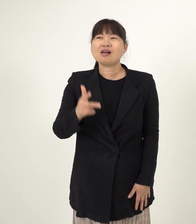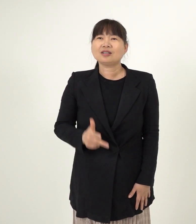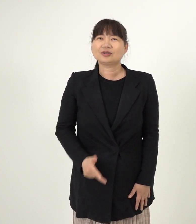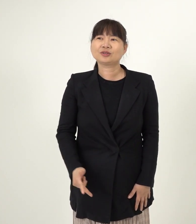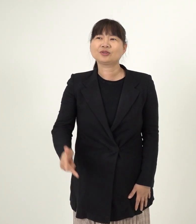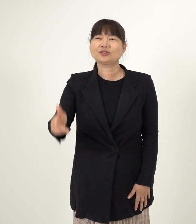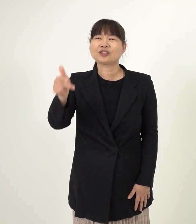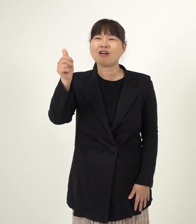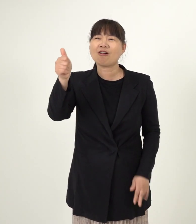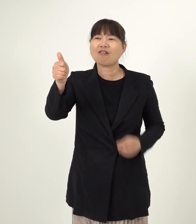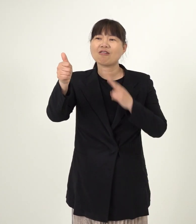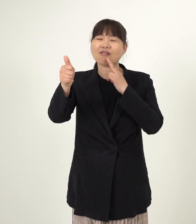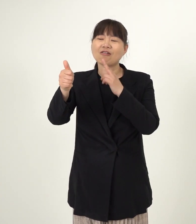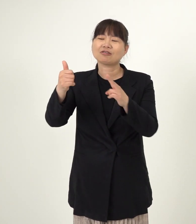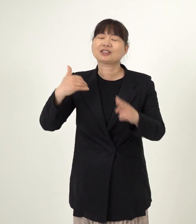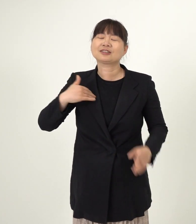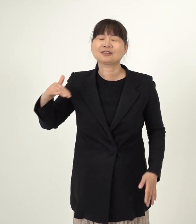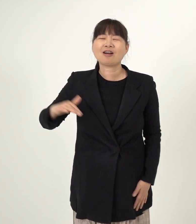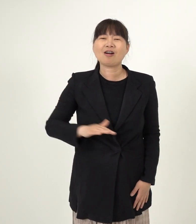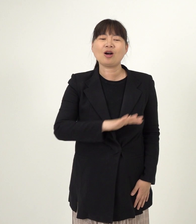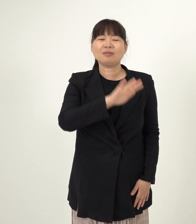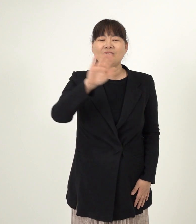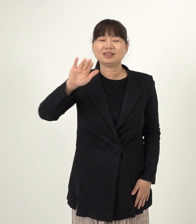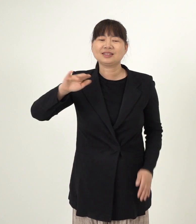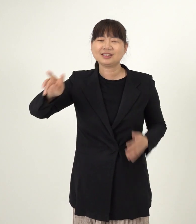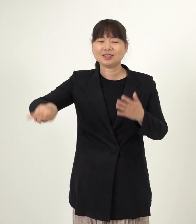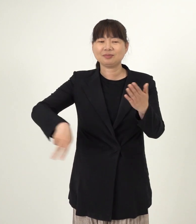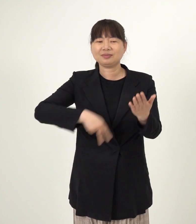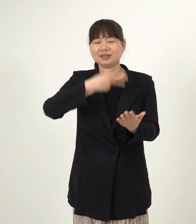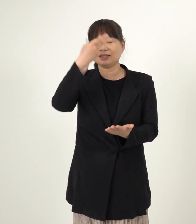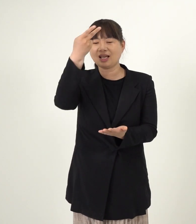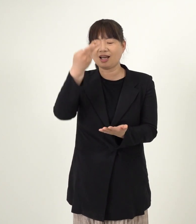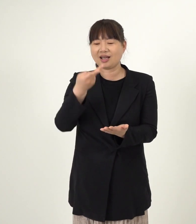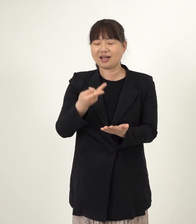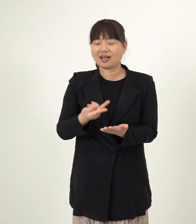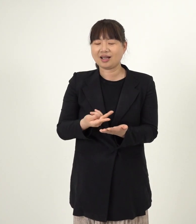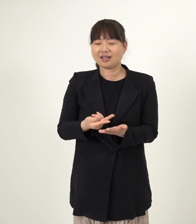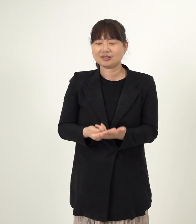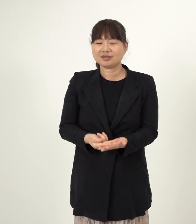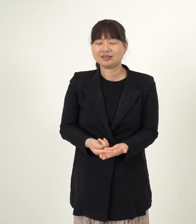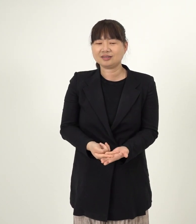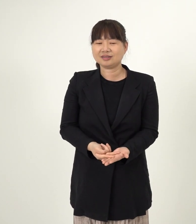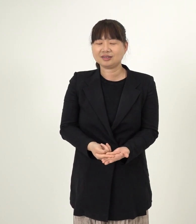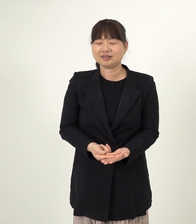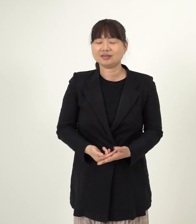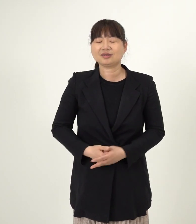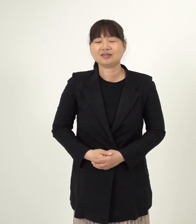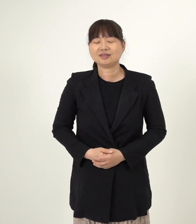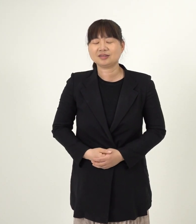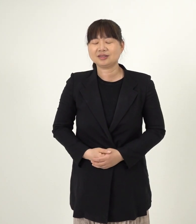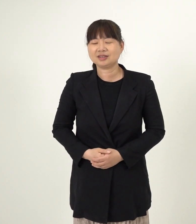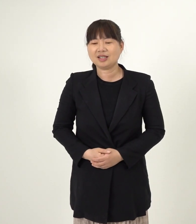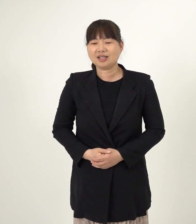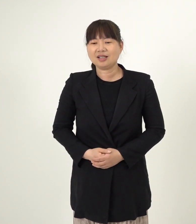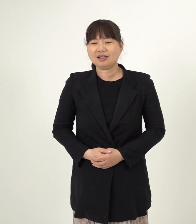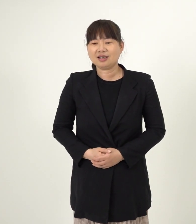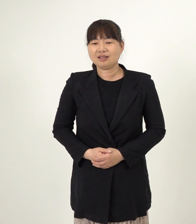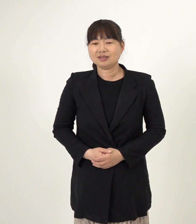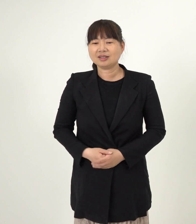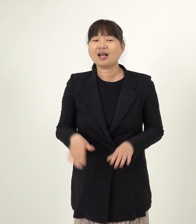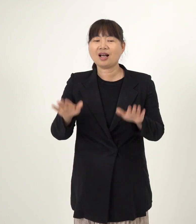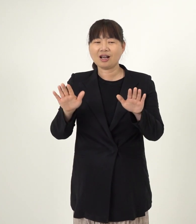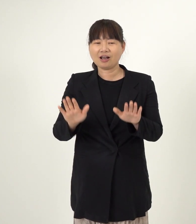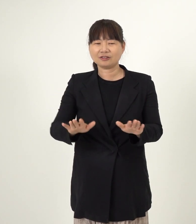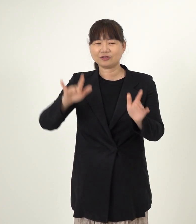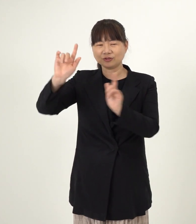넘어집니다. 주여 우린 넘어집니다.